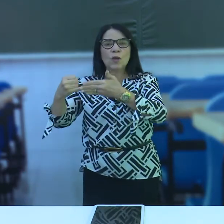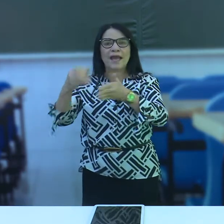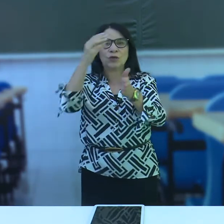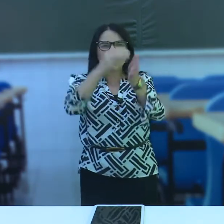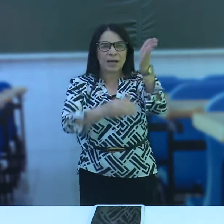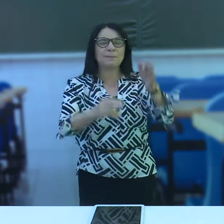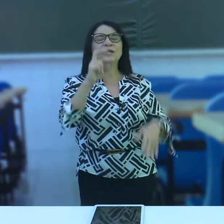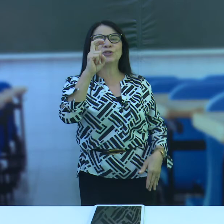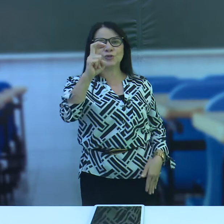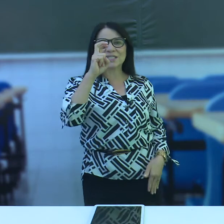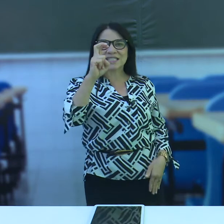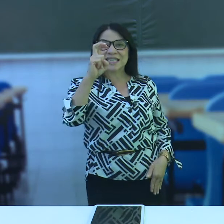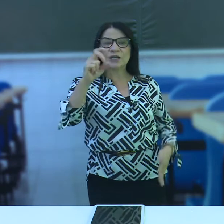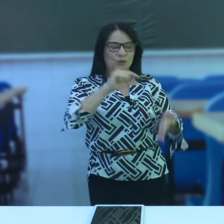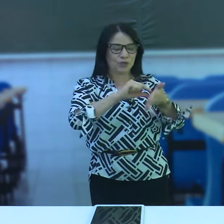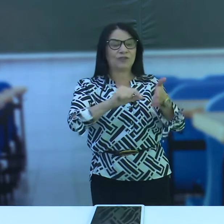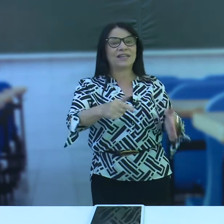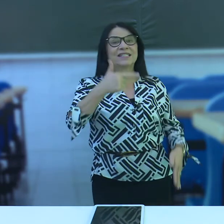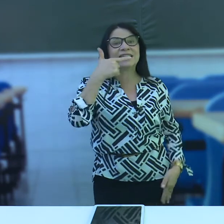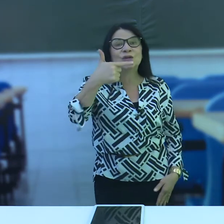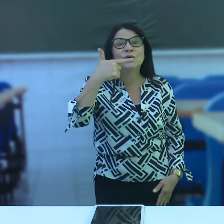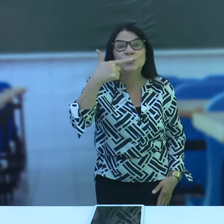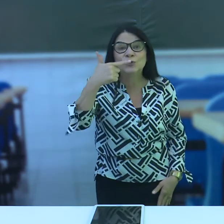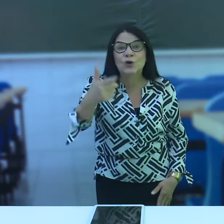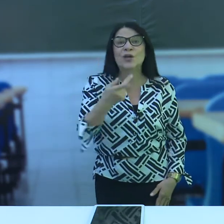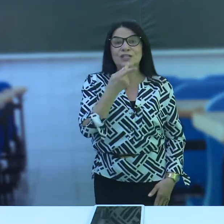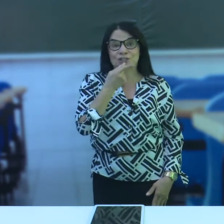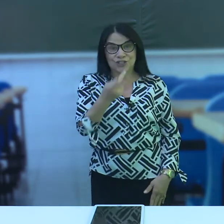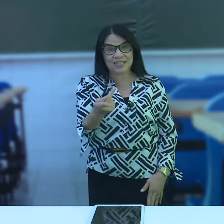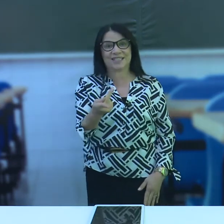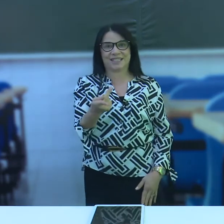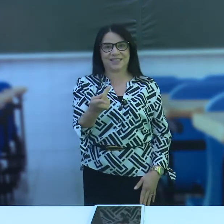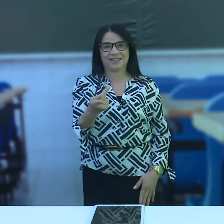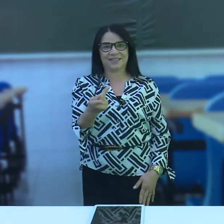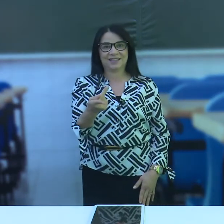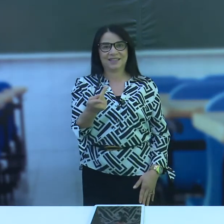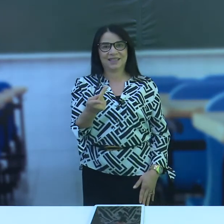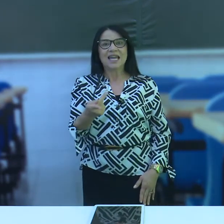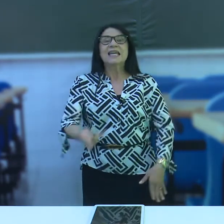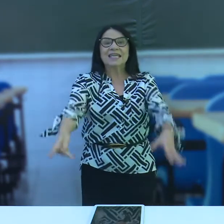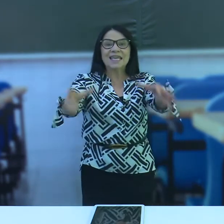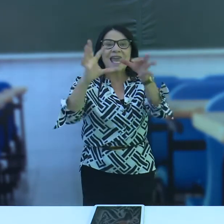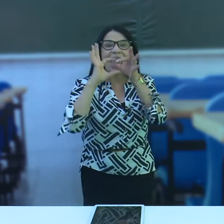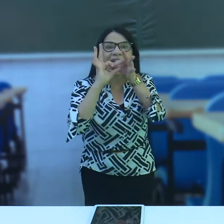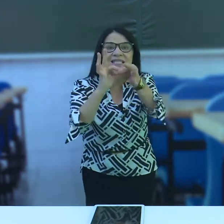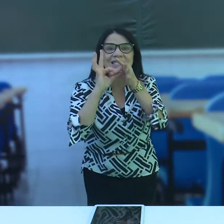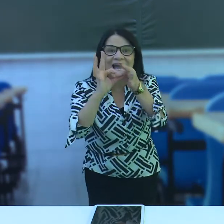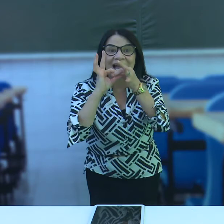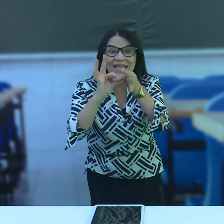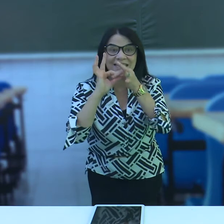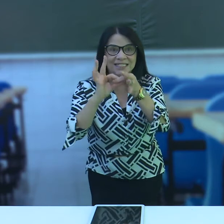Josué, no capítulo 5 e no versículo 2, diz que essa